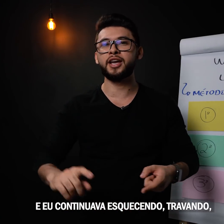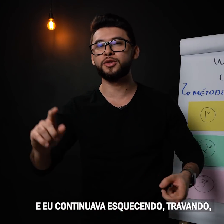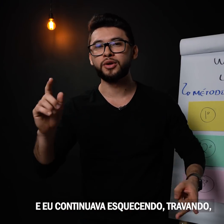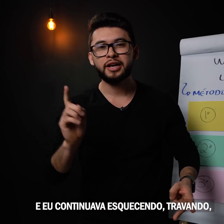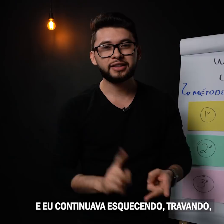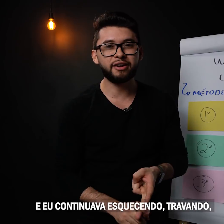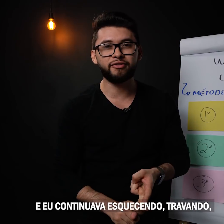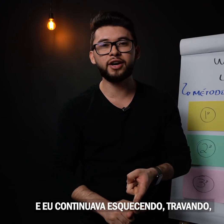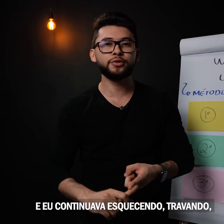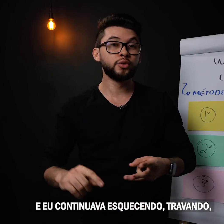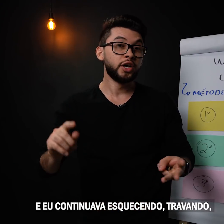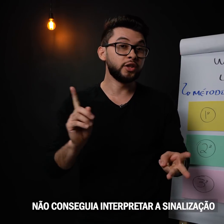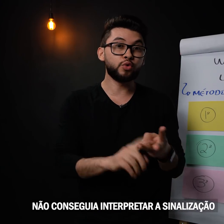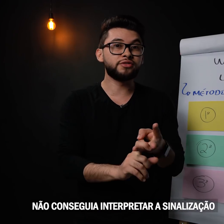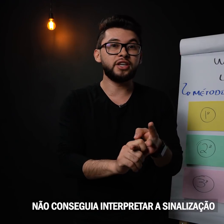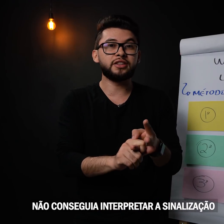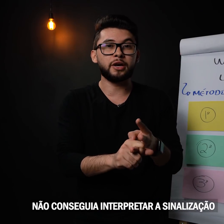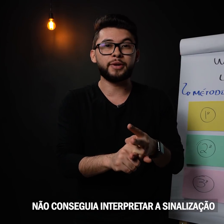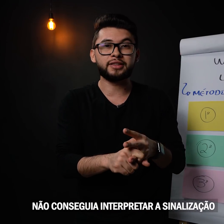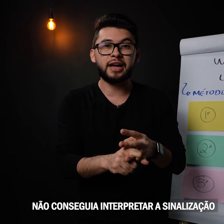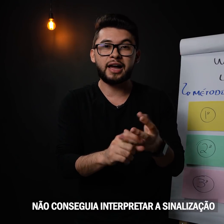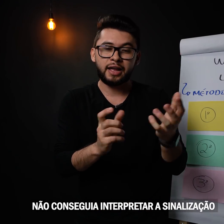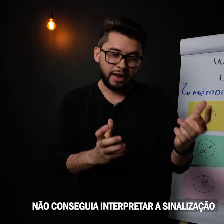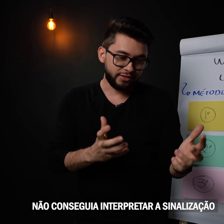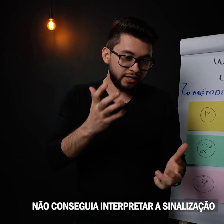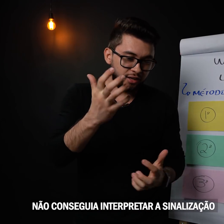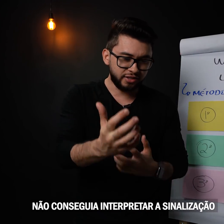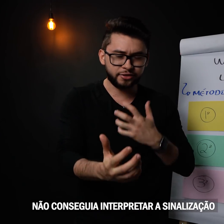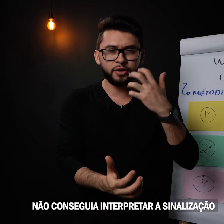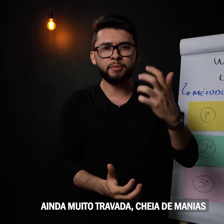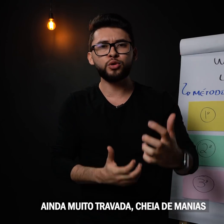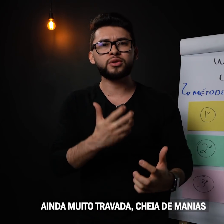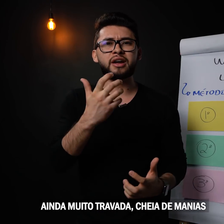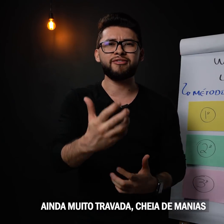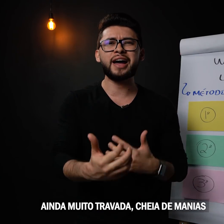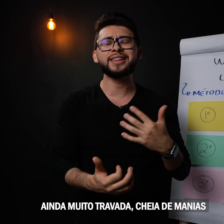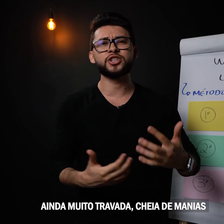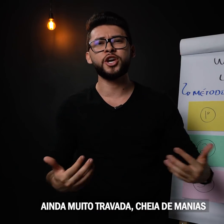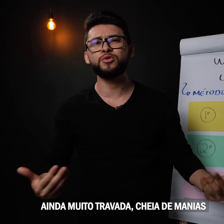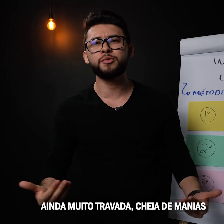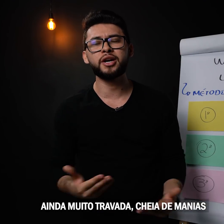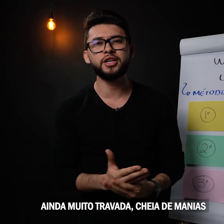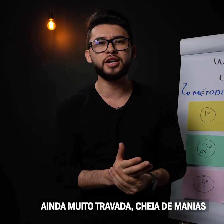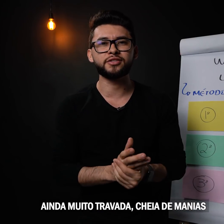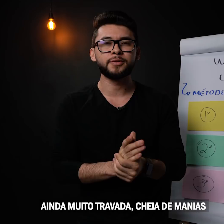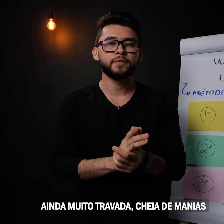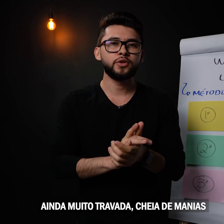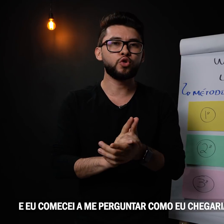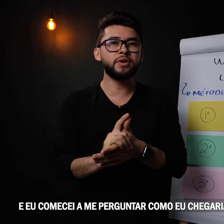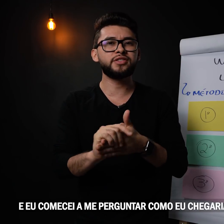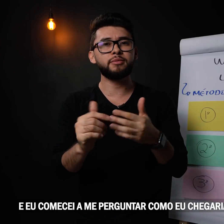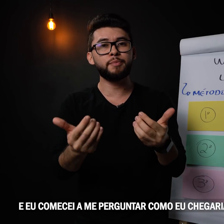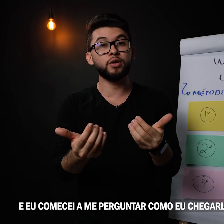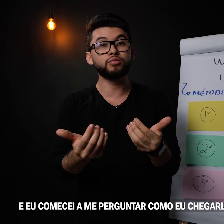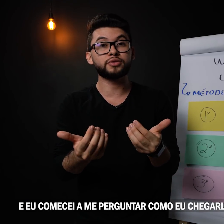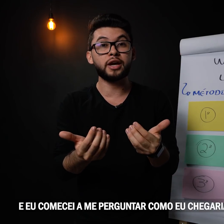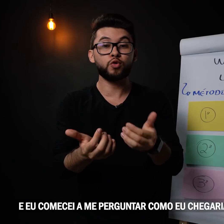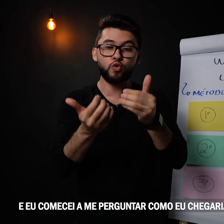esquecendo, travando, não conseguia interpretar, a sinalização ainda muito travada, cheio de manias. E eu comecei a me perguntar como